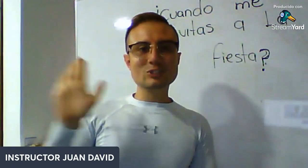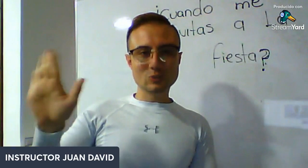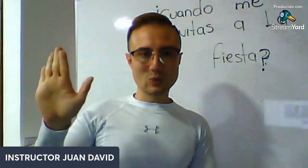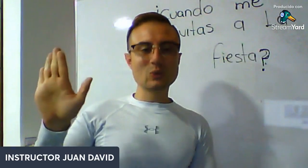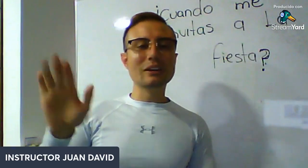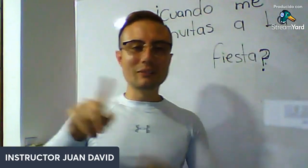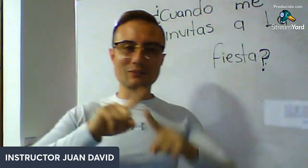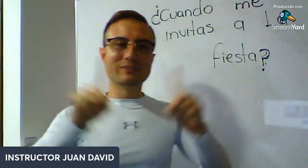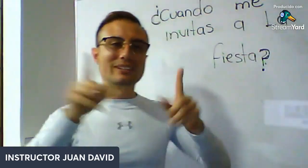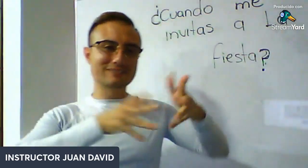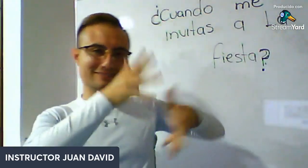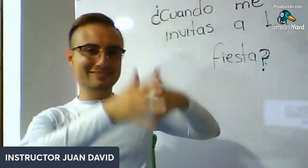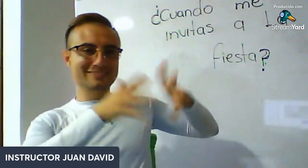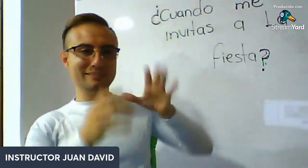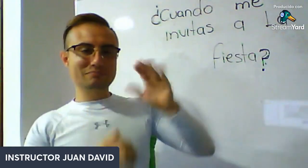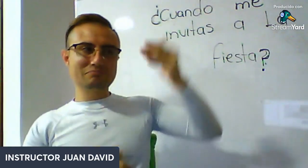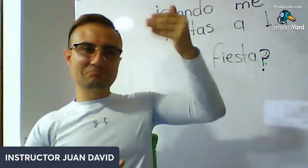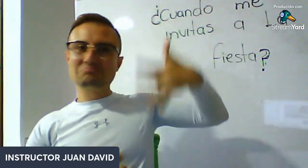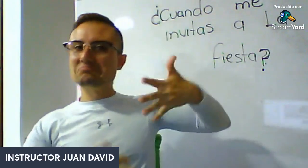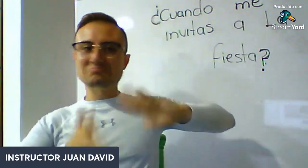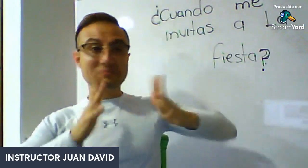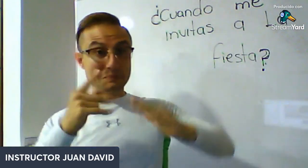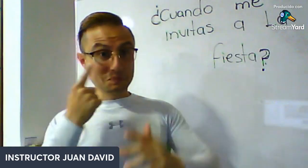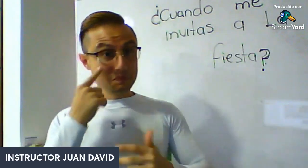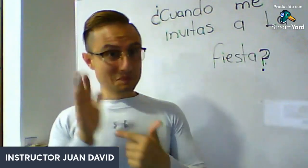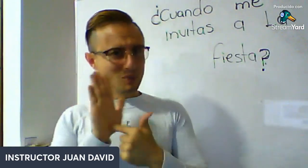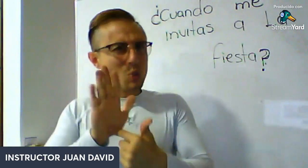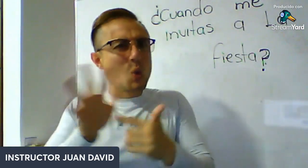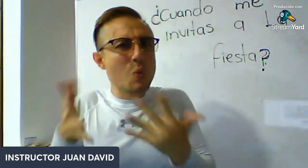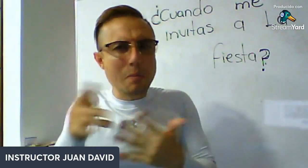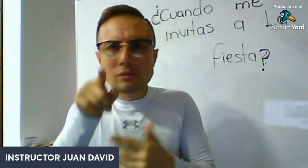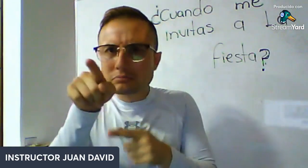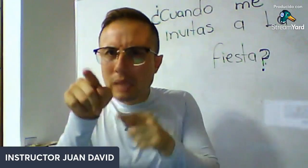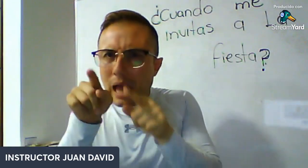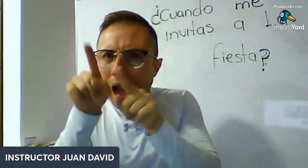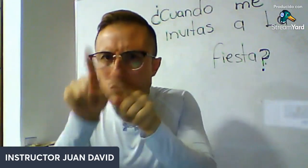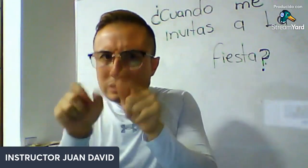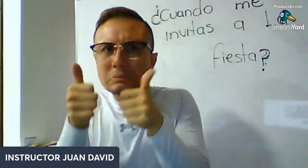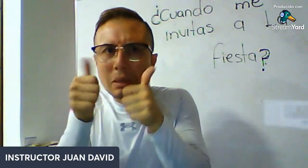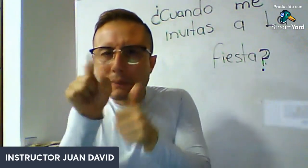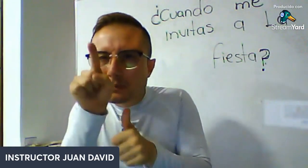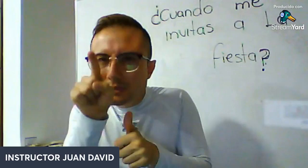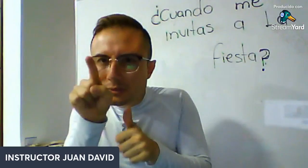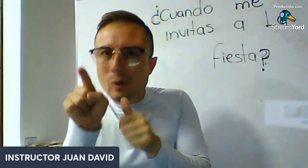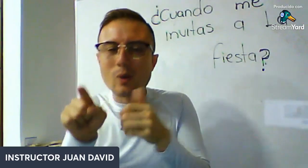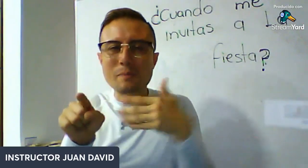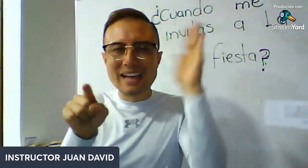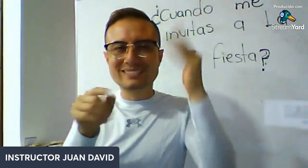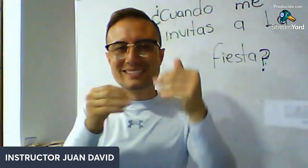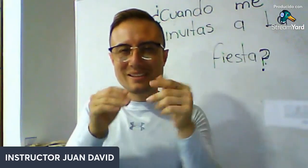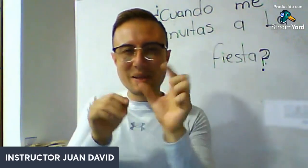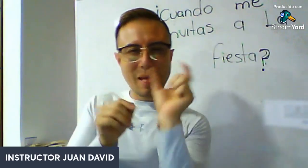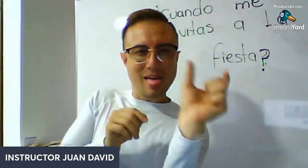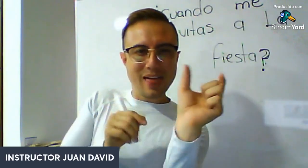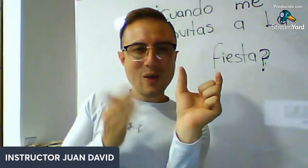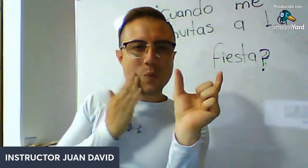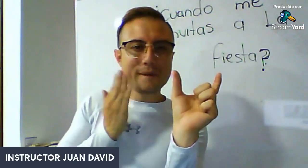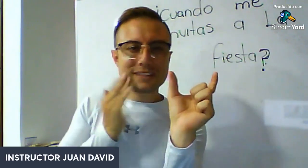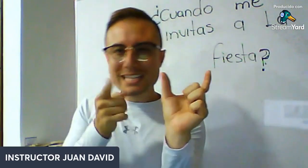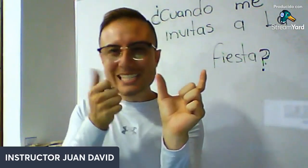y así es la estructura de la lengua de señas que utiliza el sordo entonces voy a hacerle una demostración porque algunos escribieron unas buenas